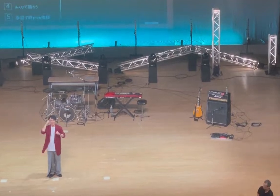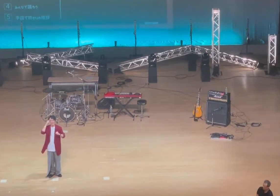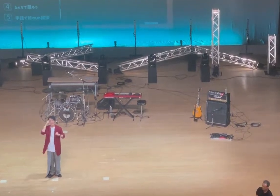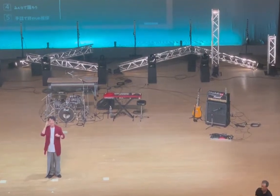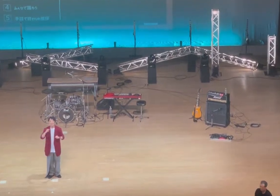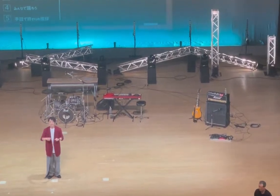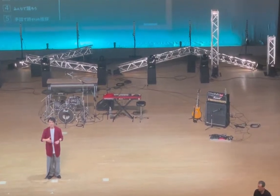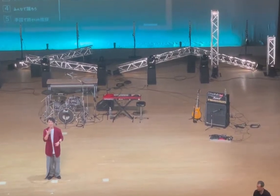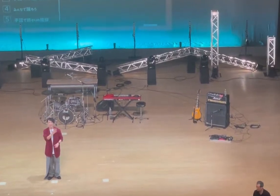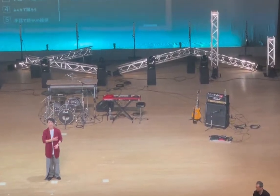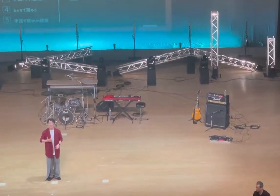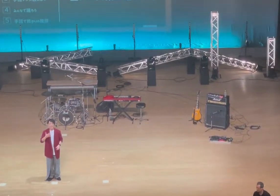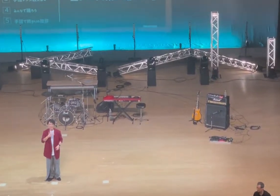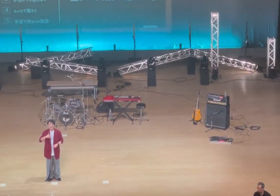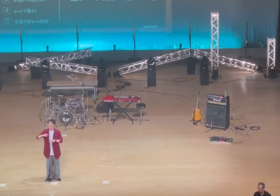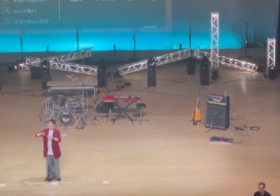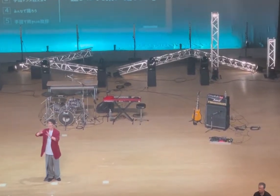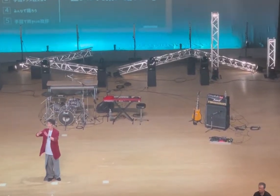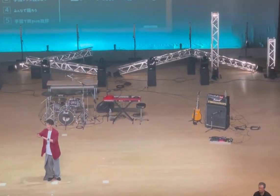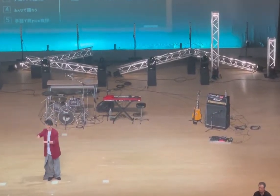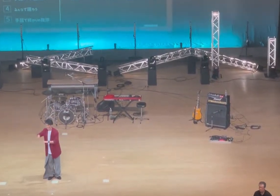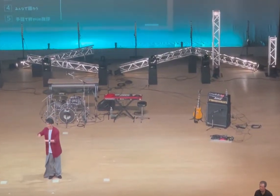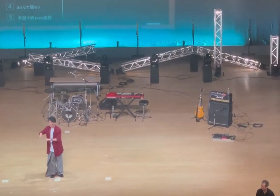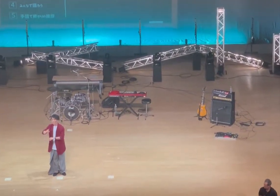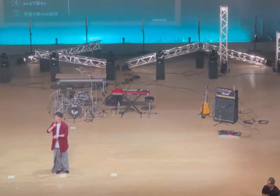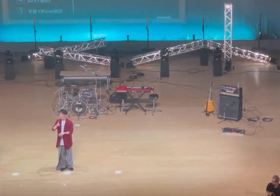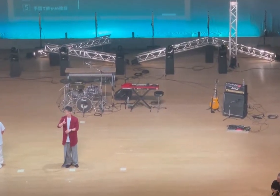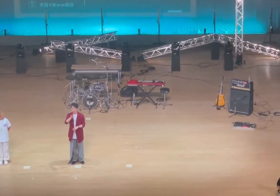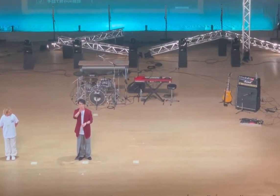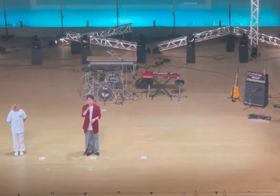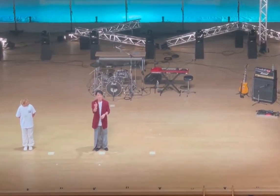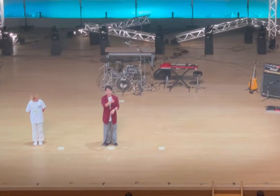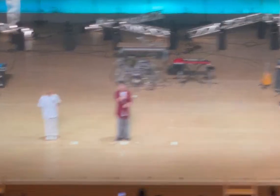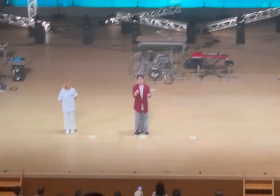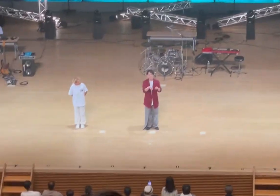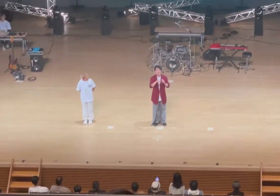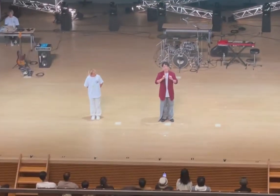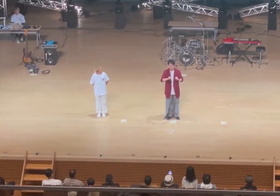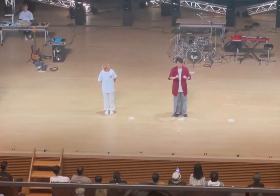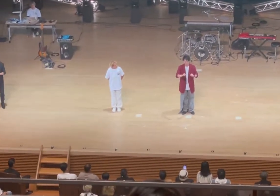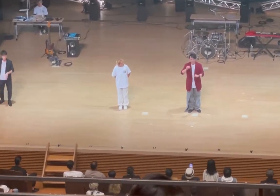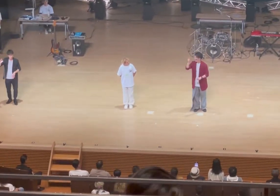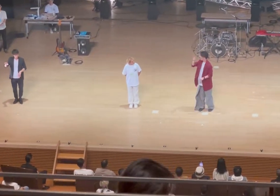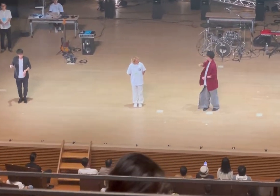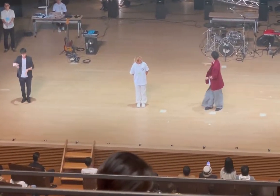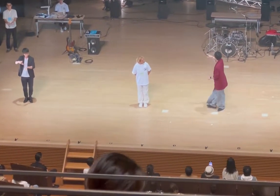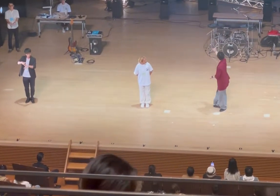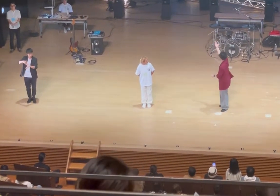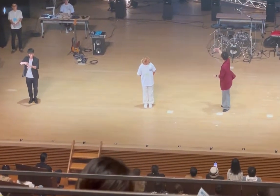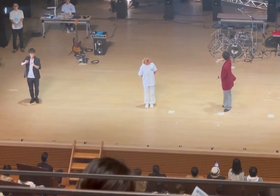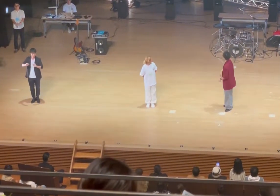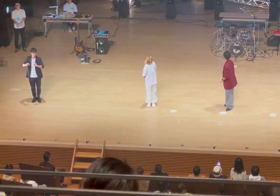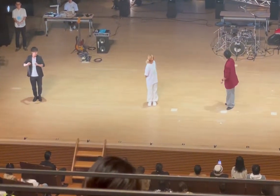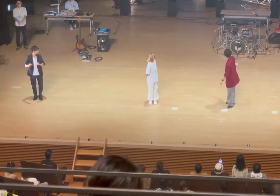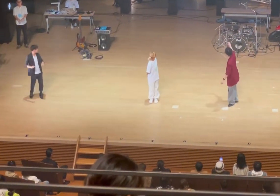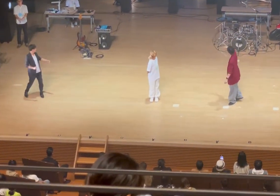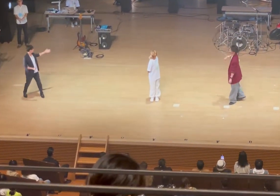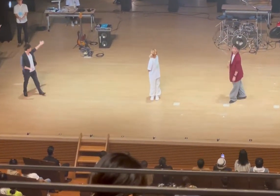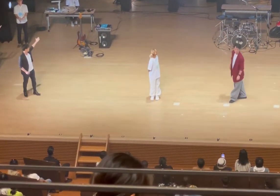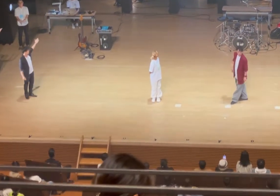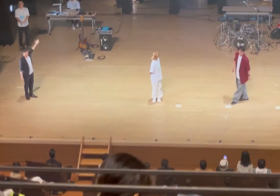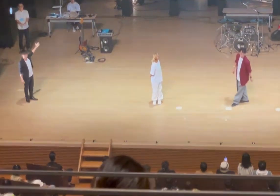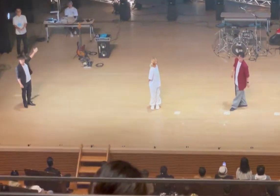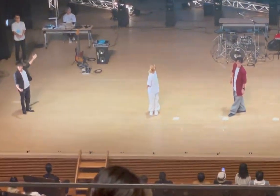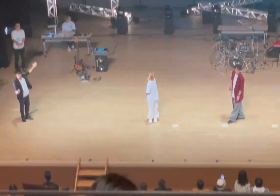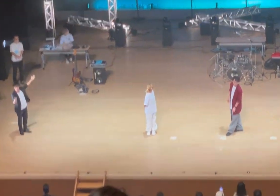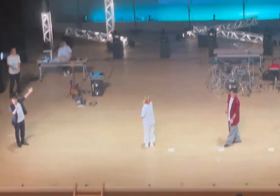思いますが、ちょっと体指文字って言ったんですけど、指文字から一緒にやっていきましょう。次のページお願いします。こちら見えます